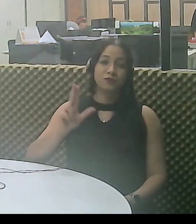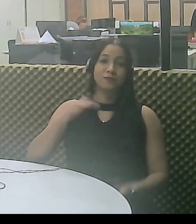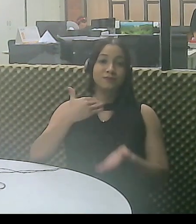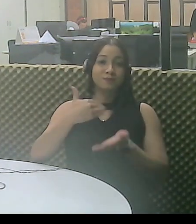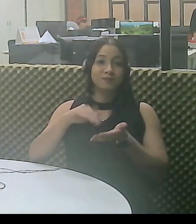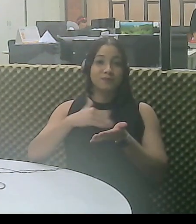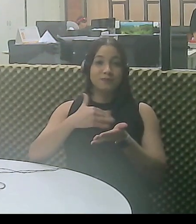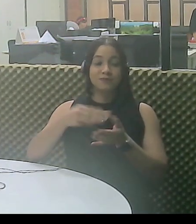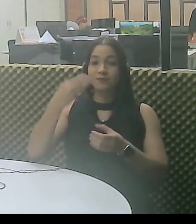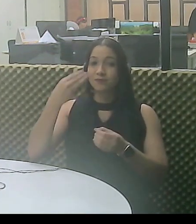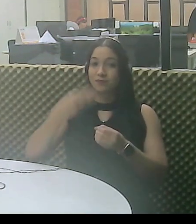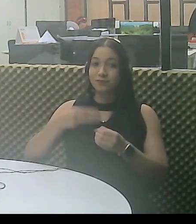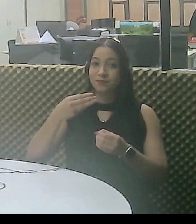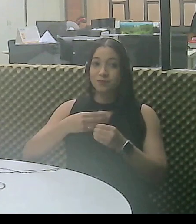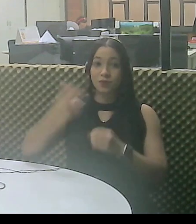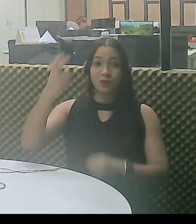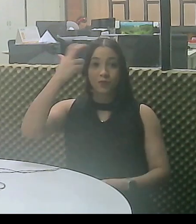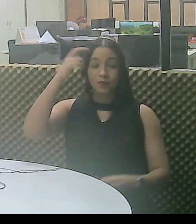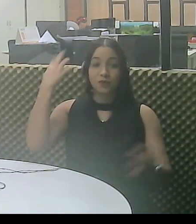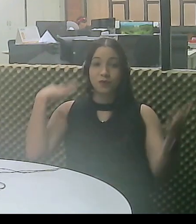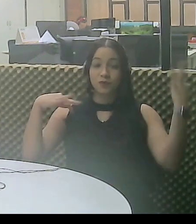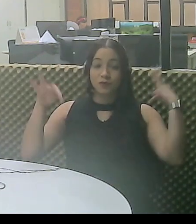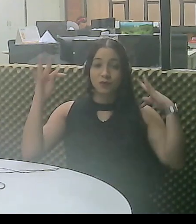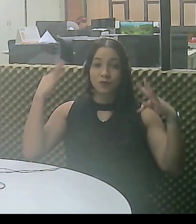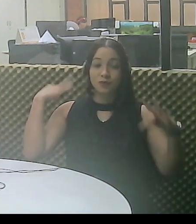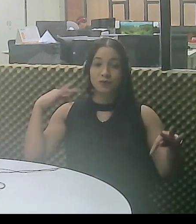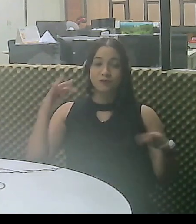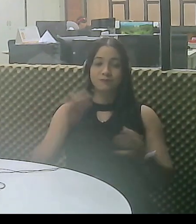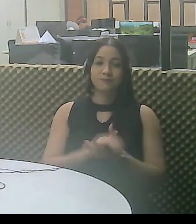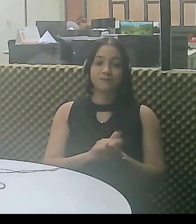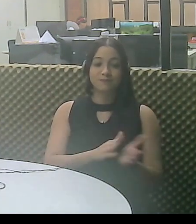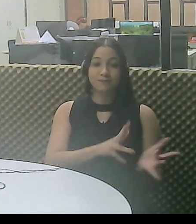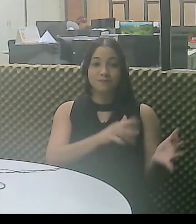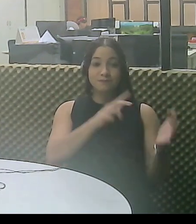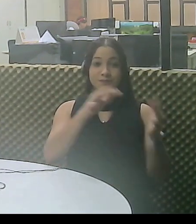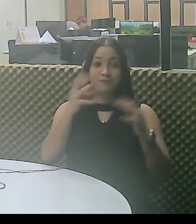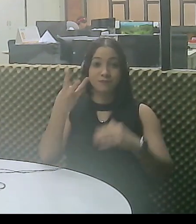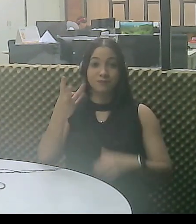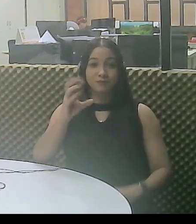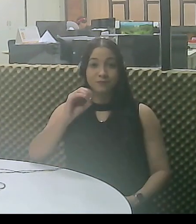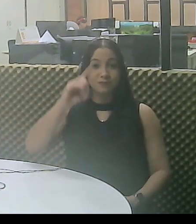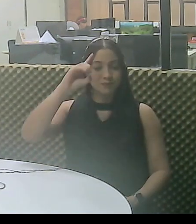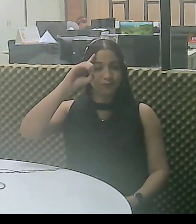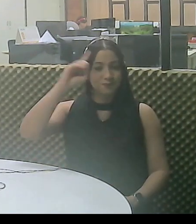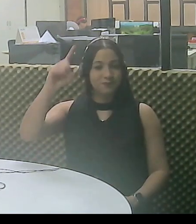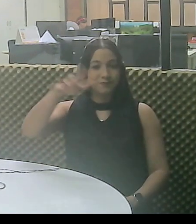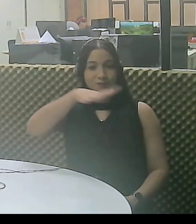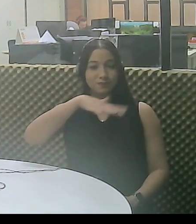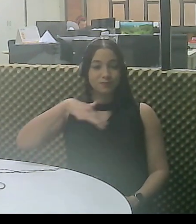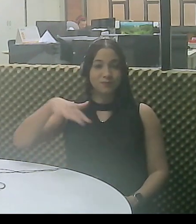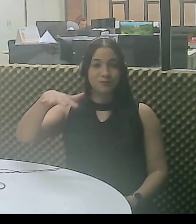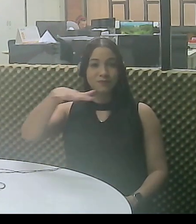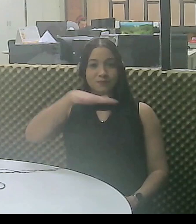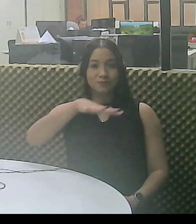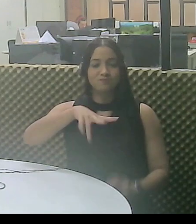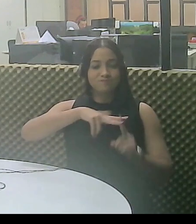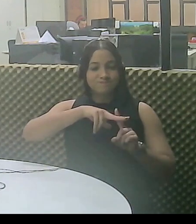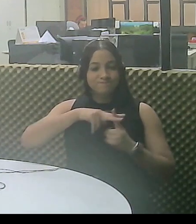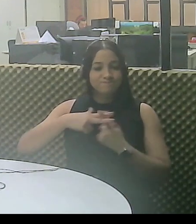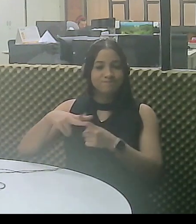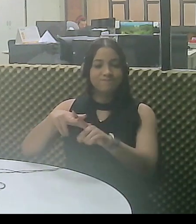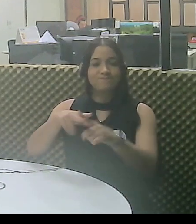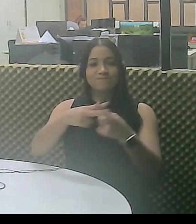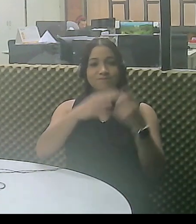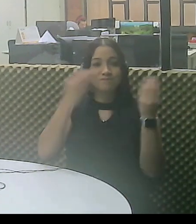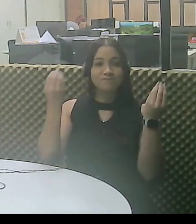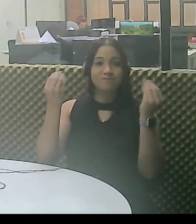meio da secretaria municipal de cultura e turismo por um período de 30 dias o espaço receberá benfeitorias